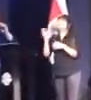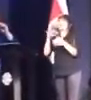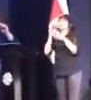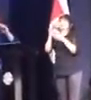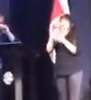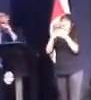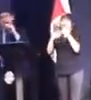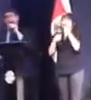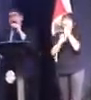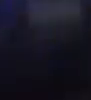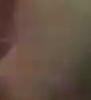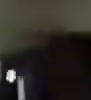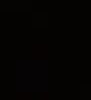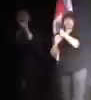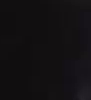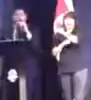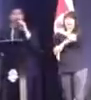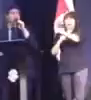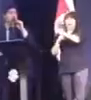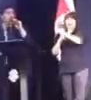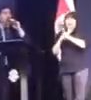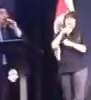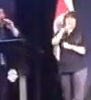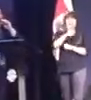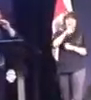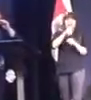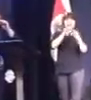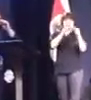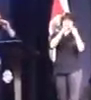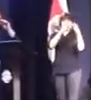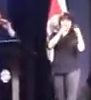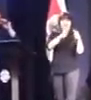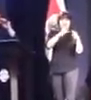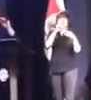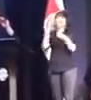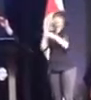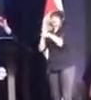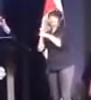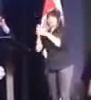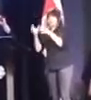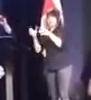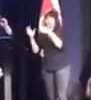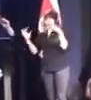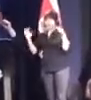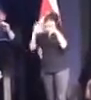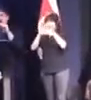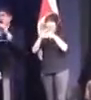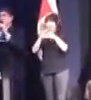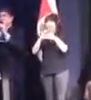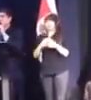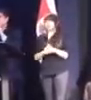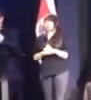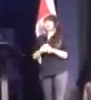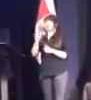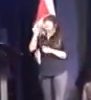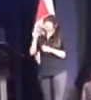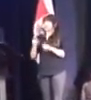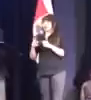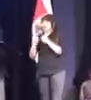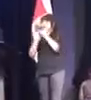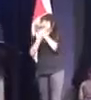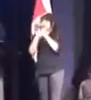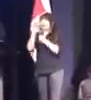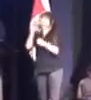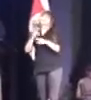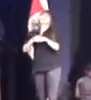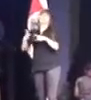puente entre las necesidades de la familia y las instituciones. El cogestor es un